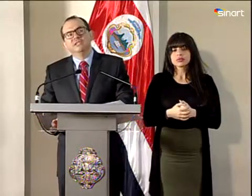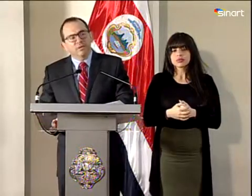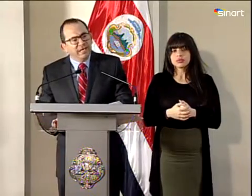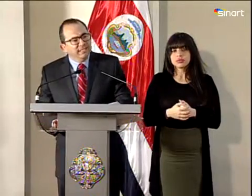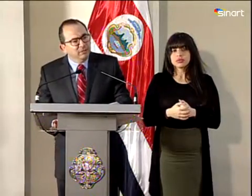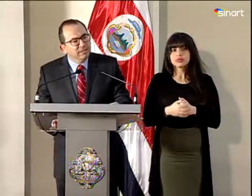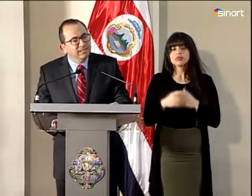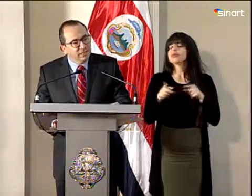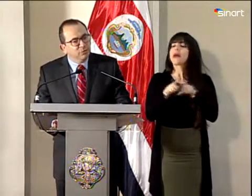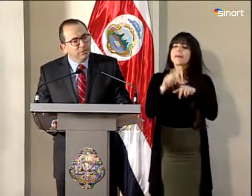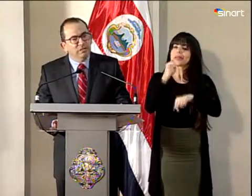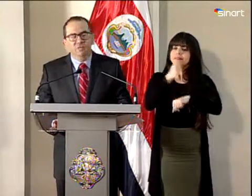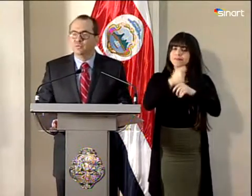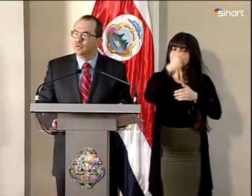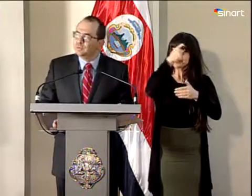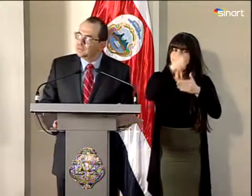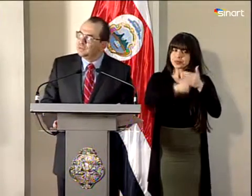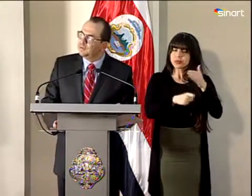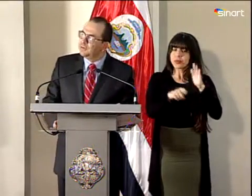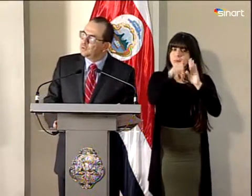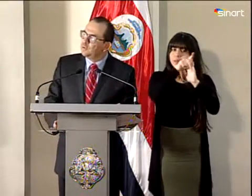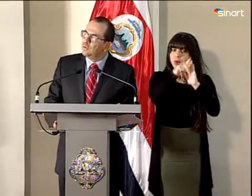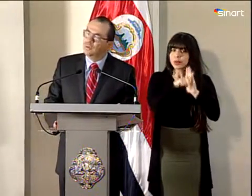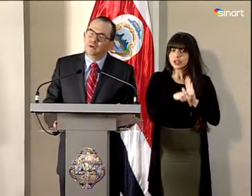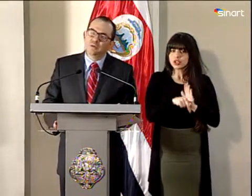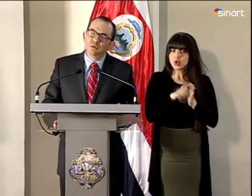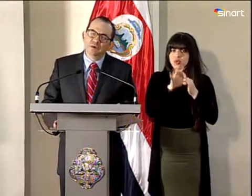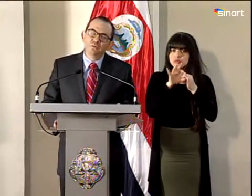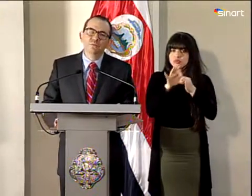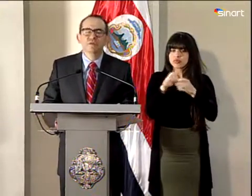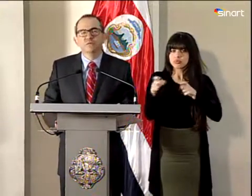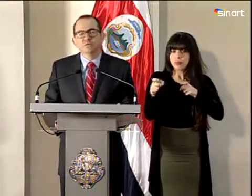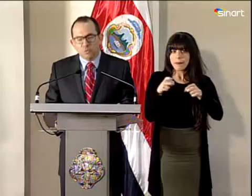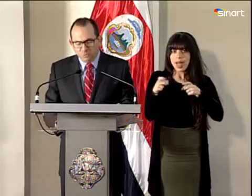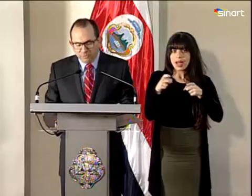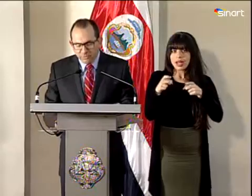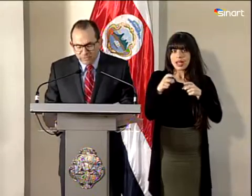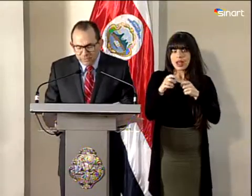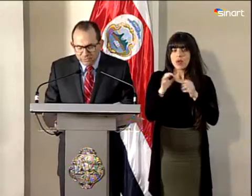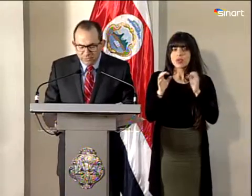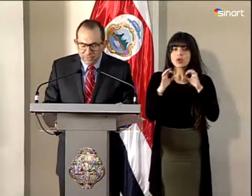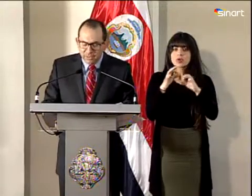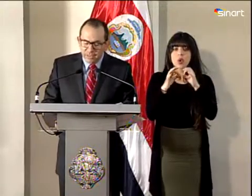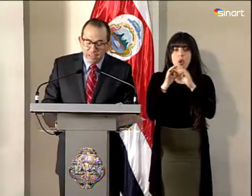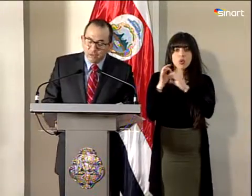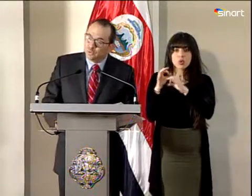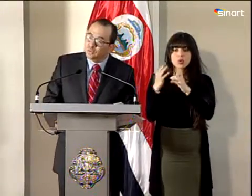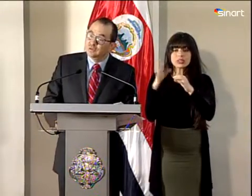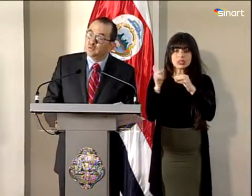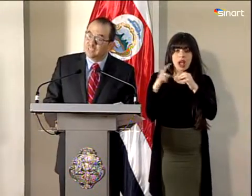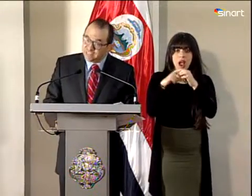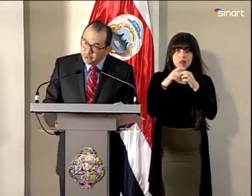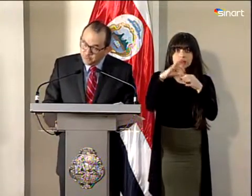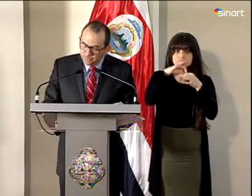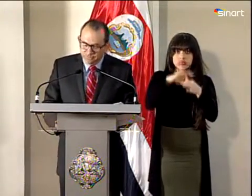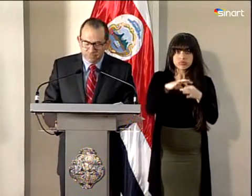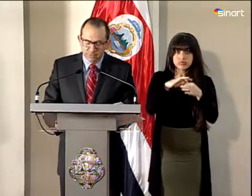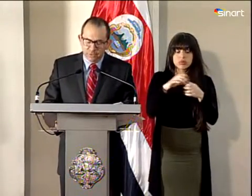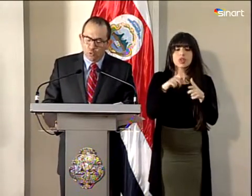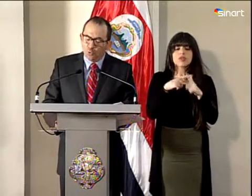Se establece un estricto régimen de prohibiciones en relación con el manejo de los óvulos fecundados, que incluye su